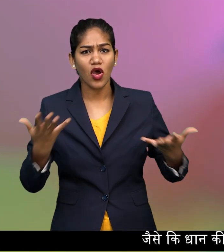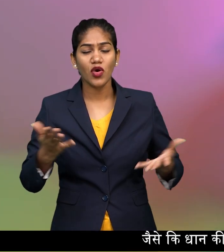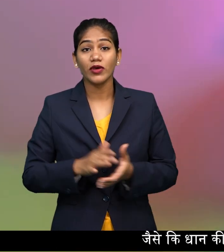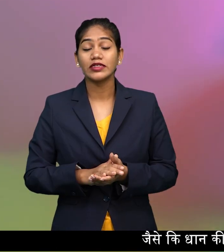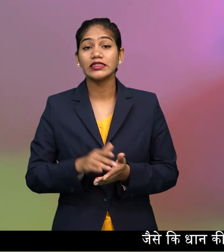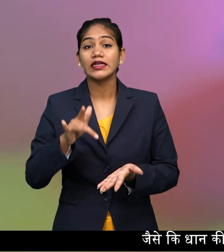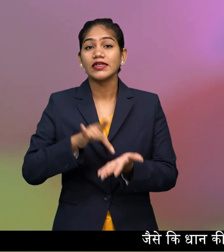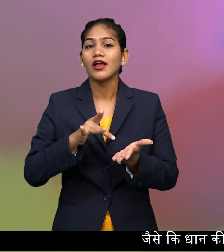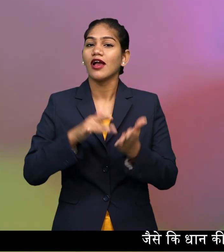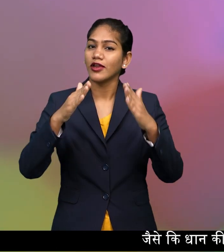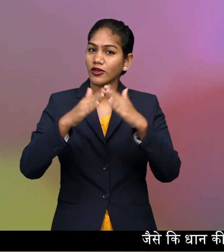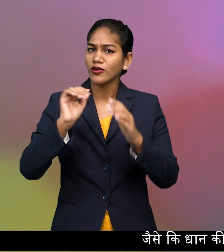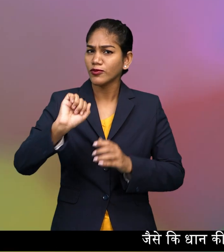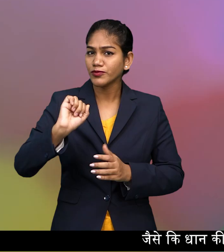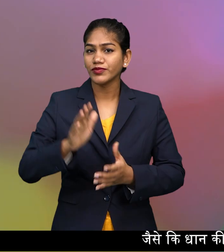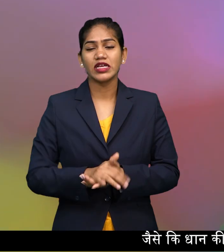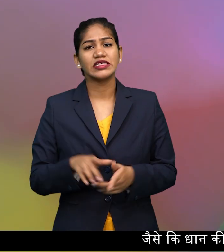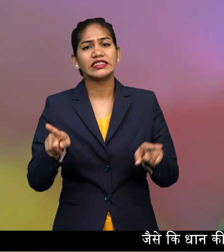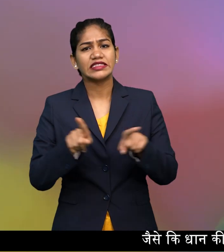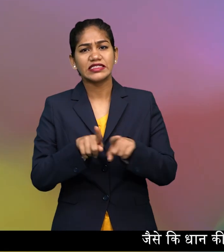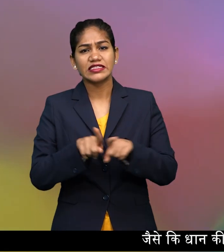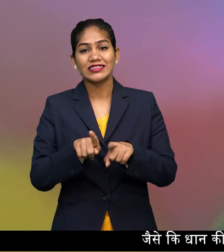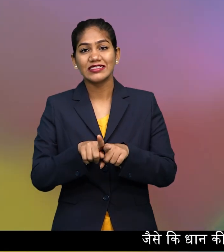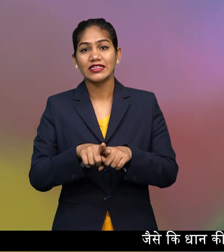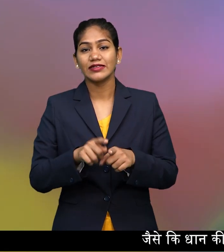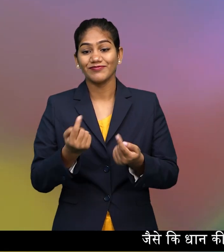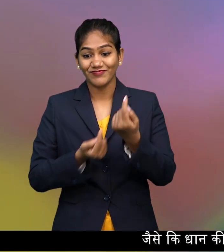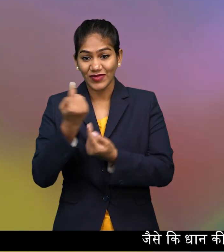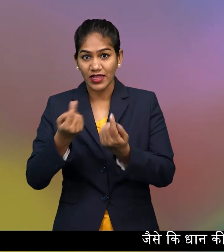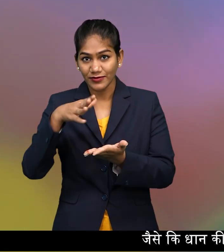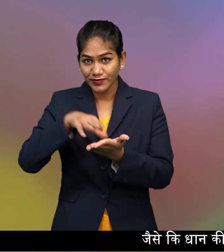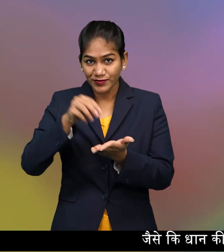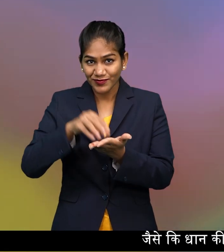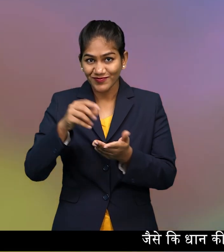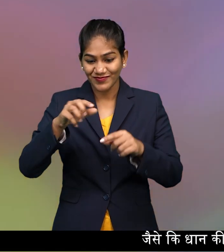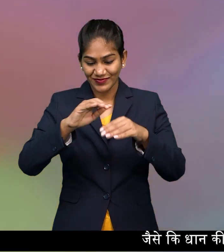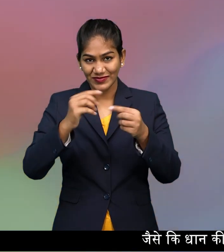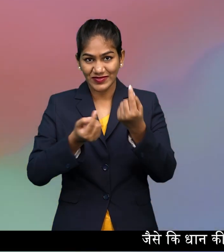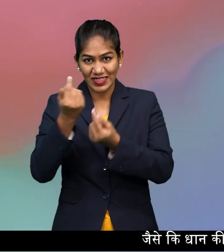जैसे कि धान की छिलकी, बीड़ी श्रमिक, कुम्हार,